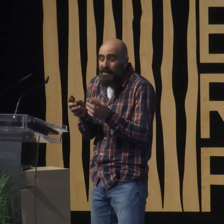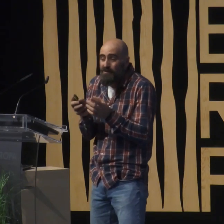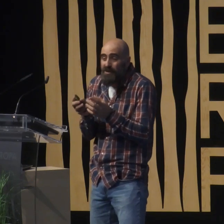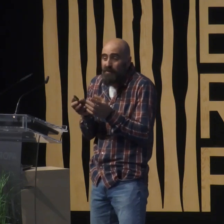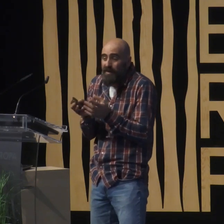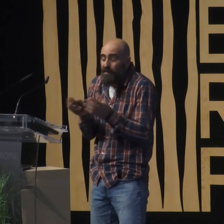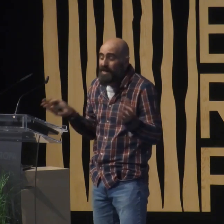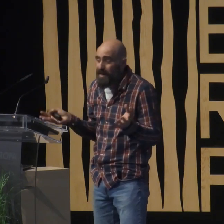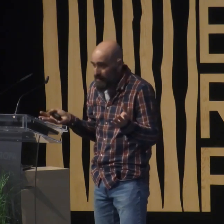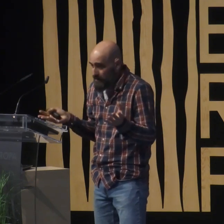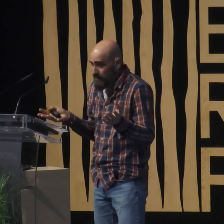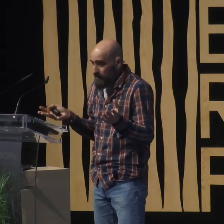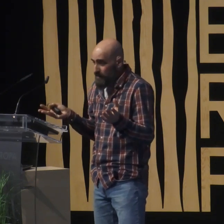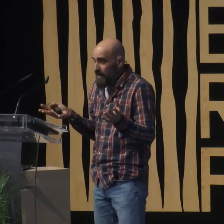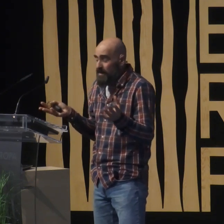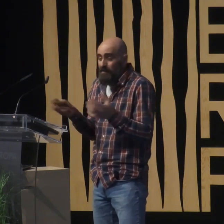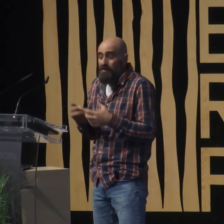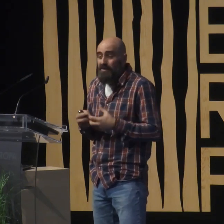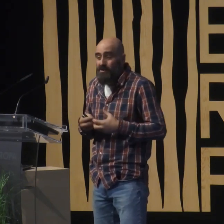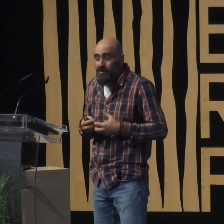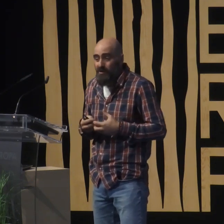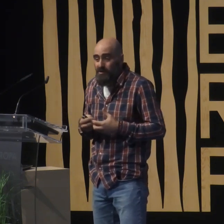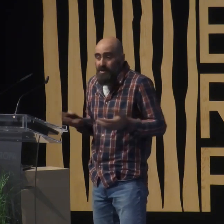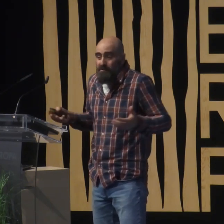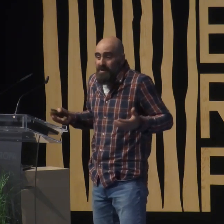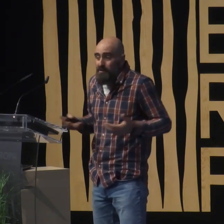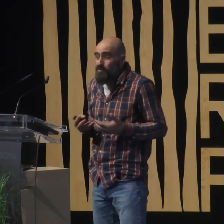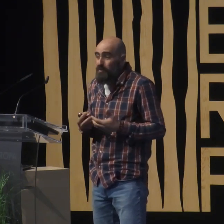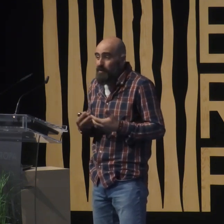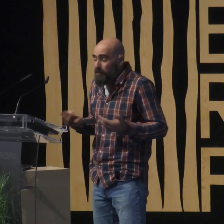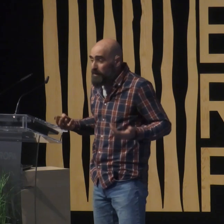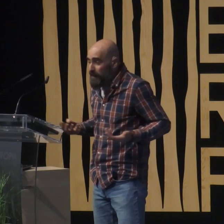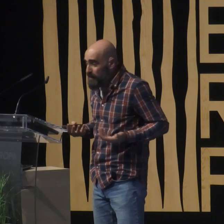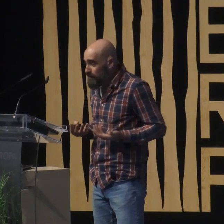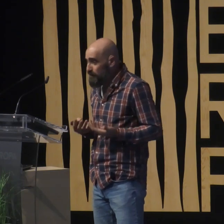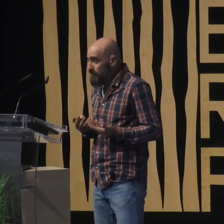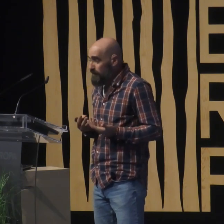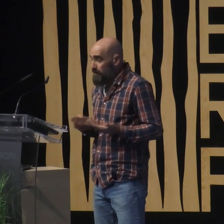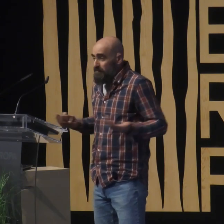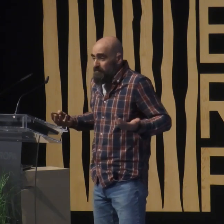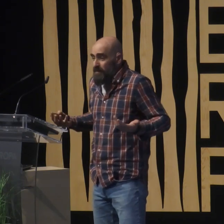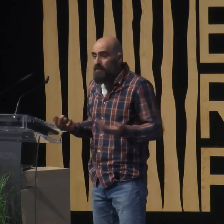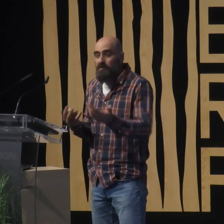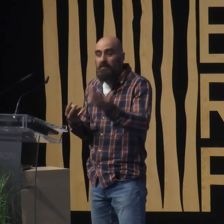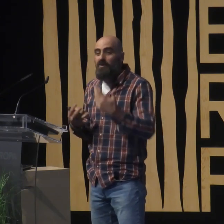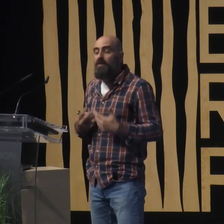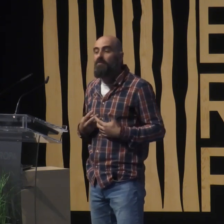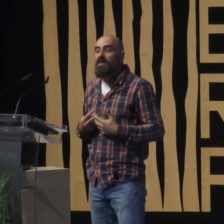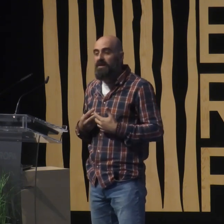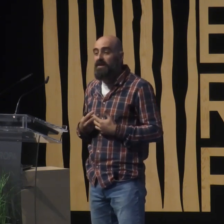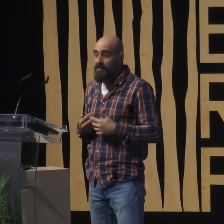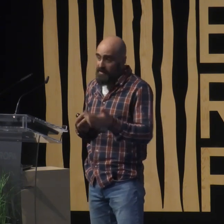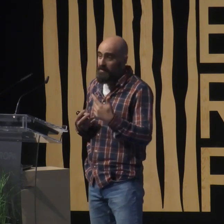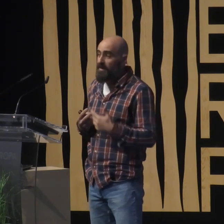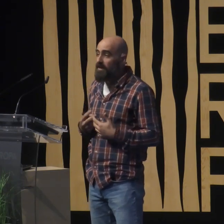cada padre somos el peor de la cuadrilla. Ahora, cuando hablamos entre nosotros, pues hacemos un grupo de los peores padres. Ah, pues para mi hijo habla muy bien